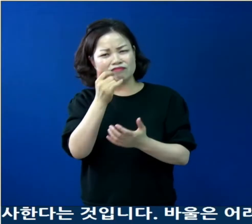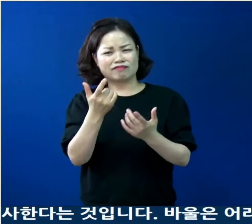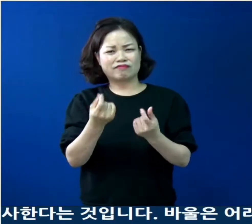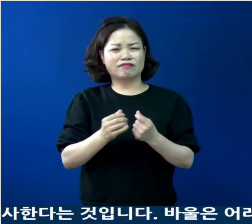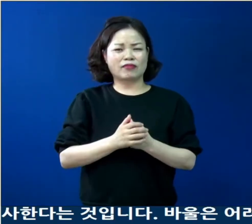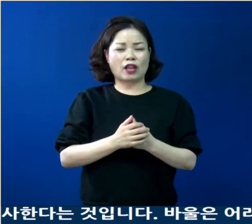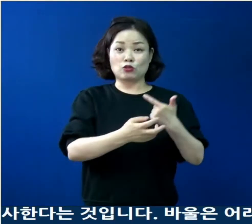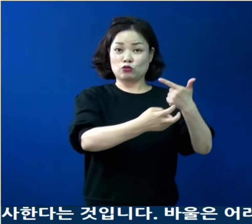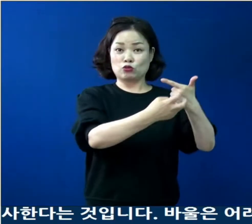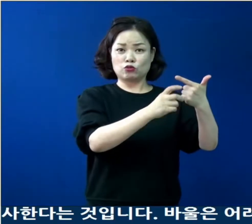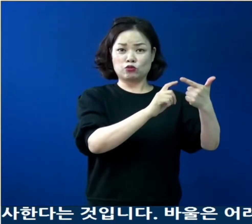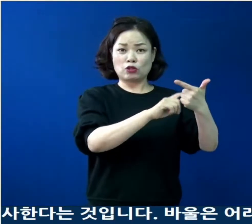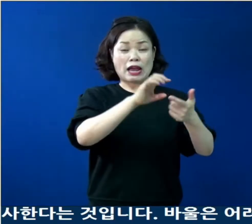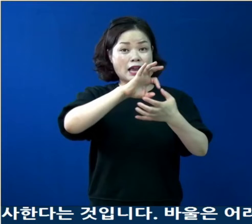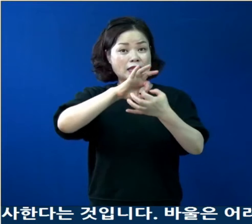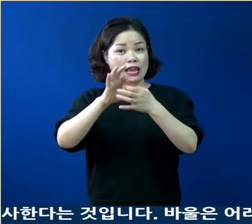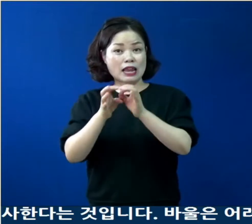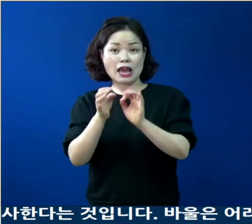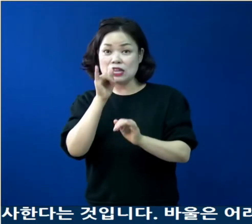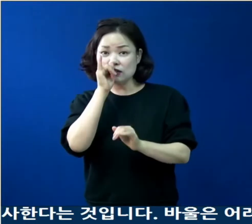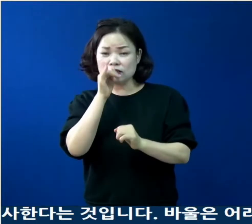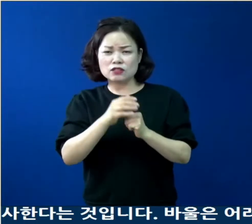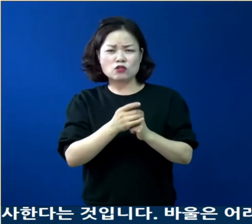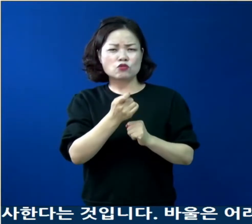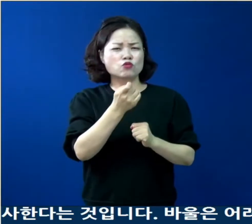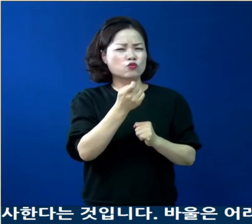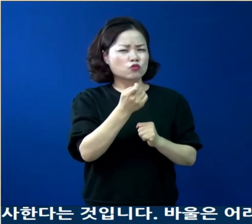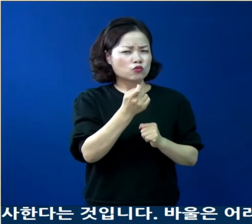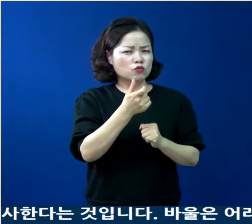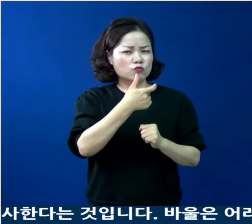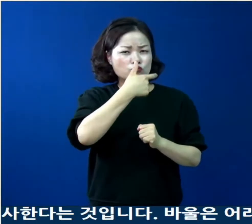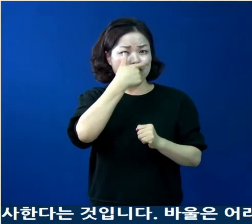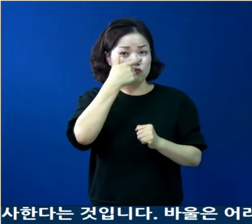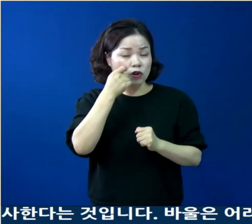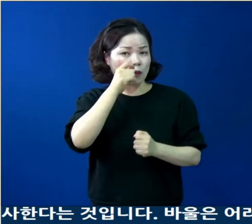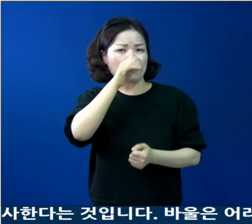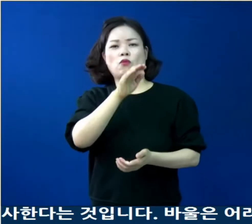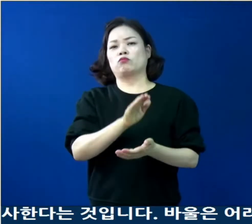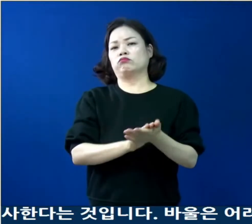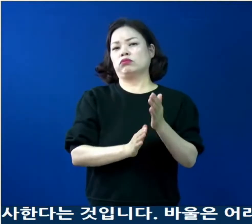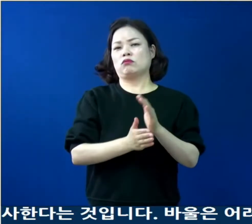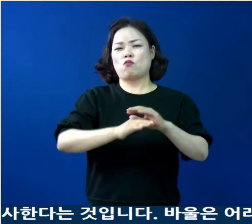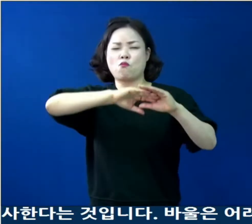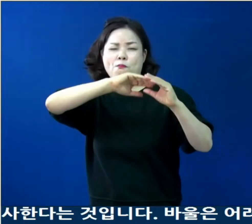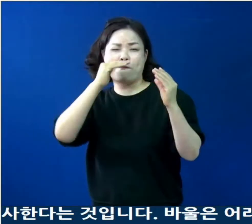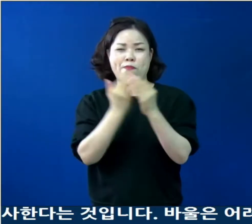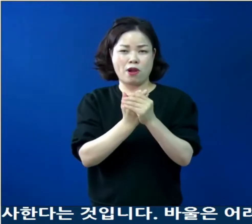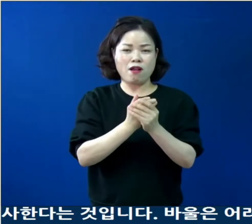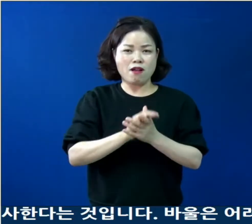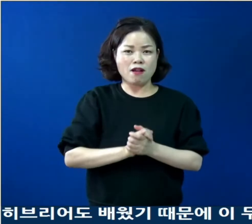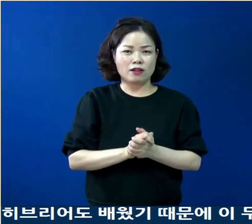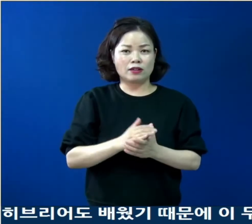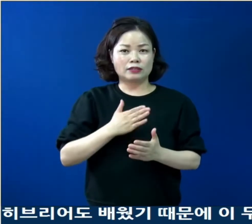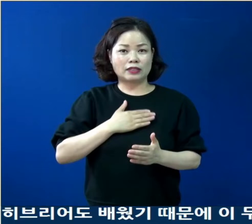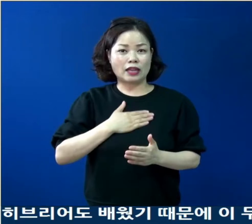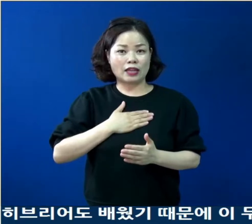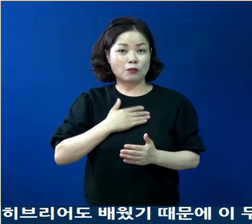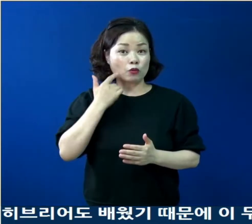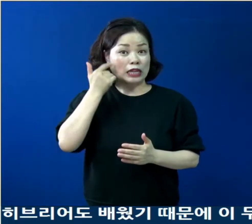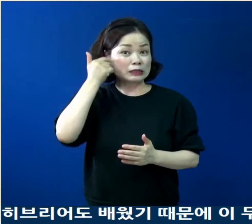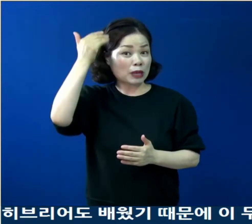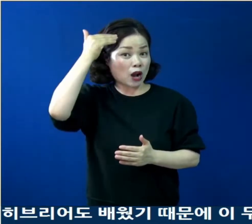근데 누가는 헬라어에 있어서 조그만 결함도 없는 거죠. 여러분, 제가 한국말을